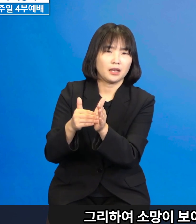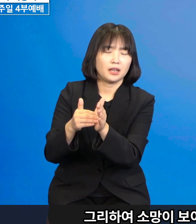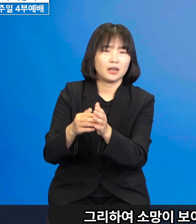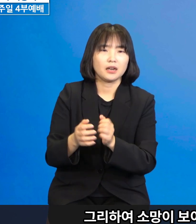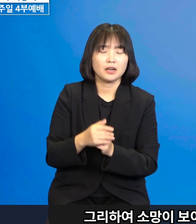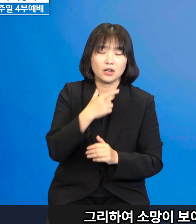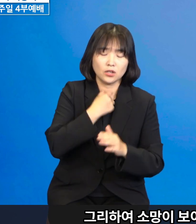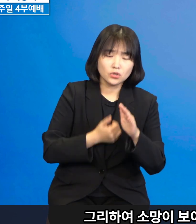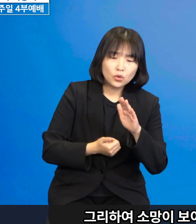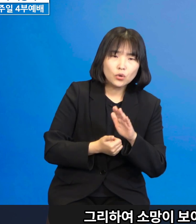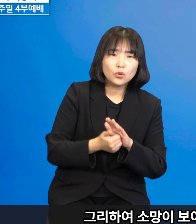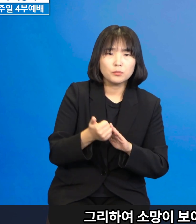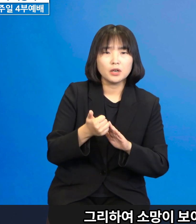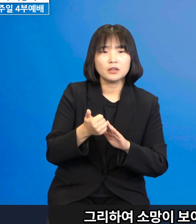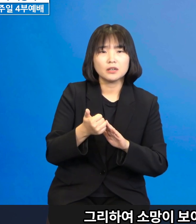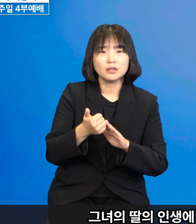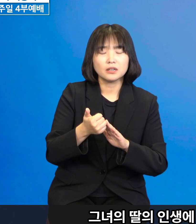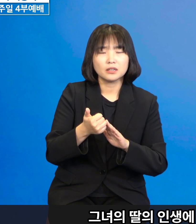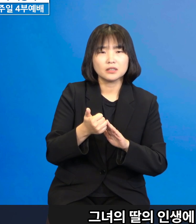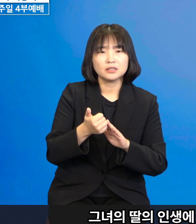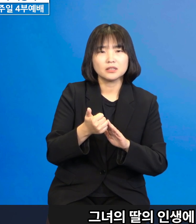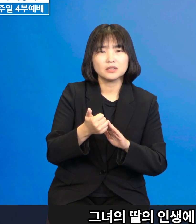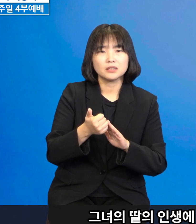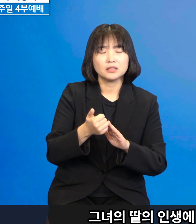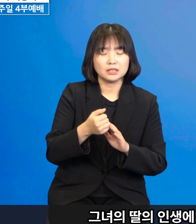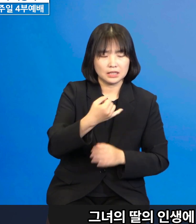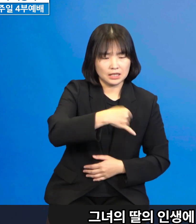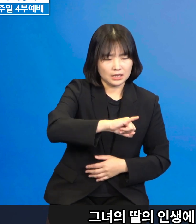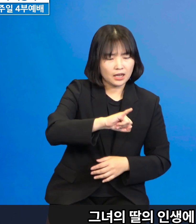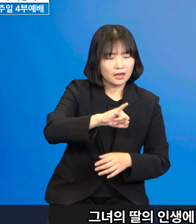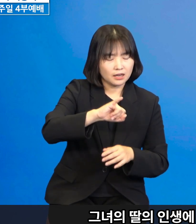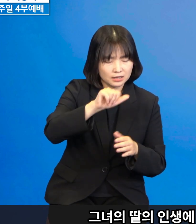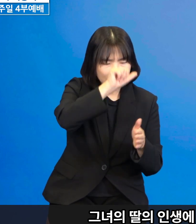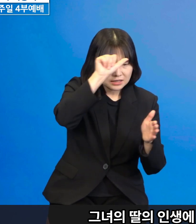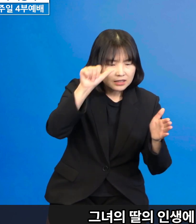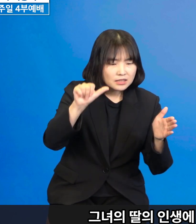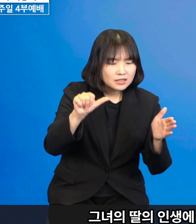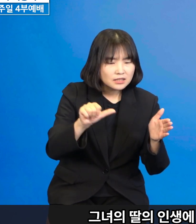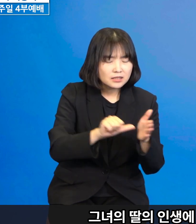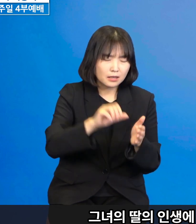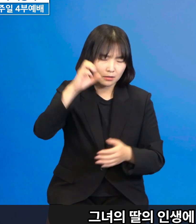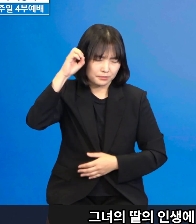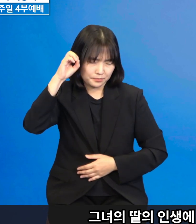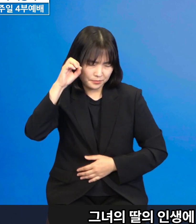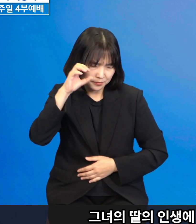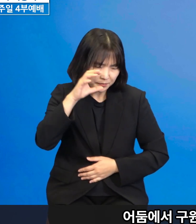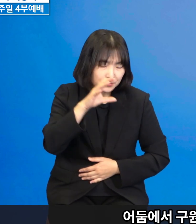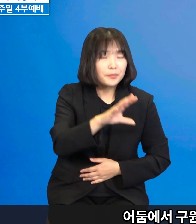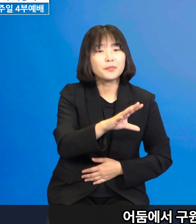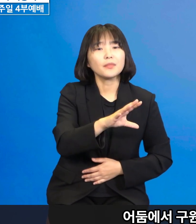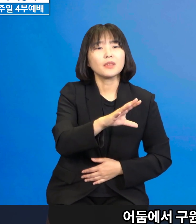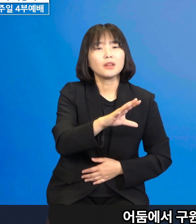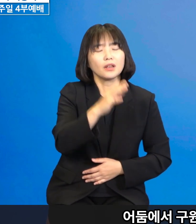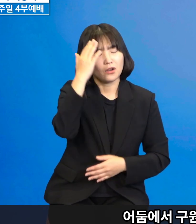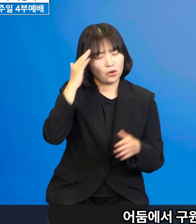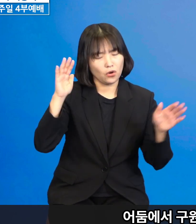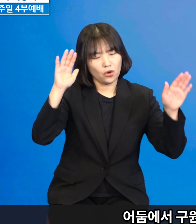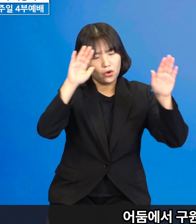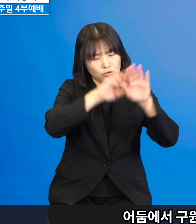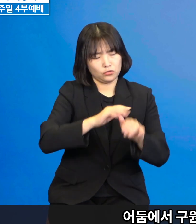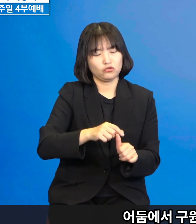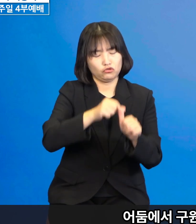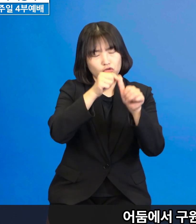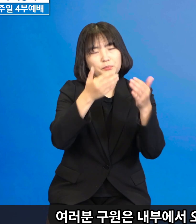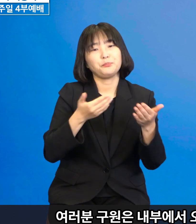소망이 보이지 않았던 그녀의 인생에, 그녀의 딸의 인생에 한 줄기 빛이 확 비치면서 어둠에서 구원을